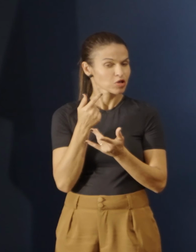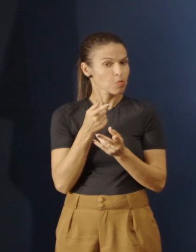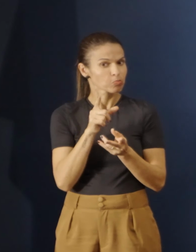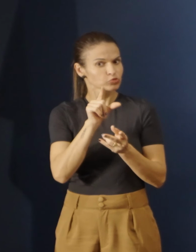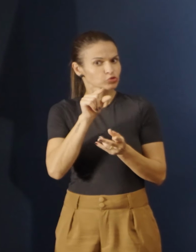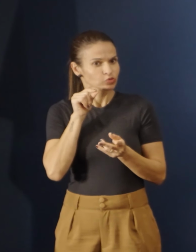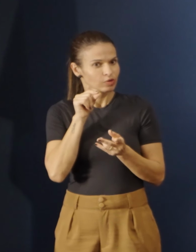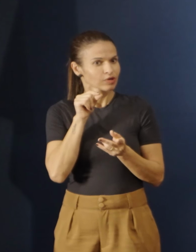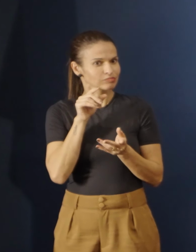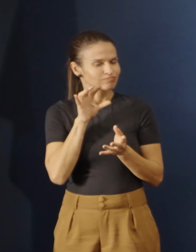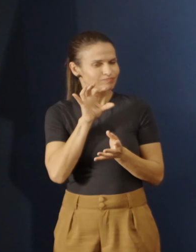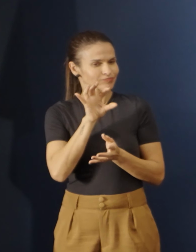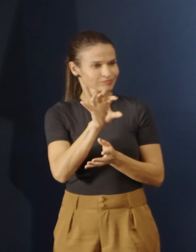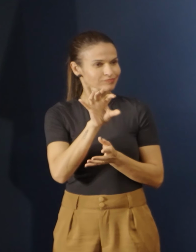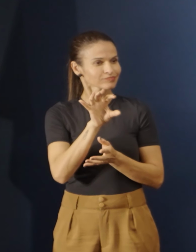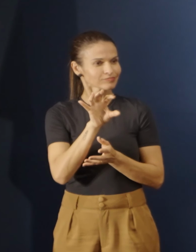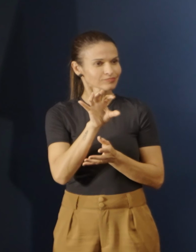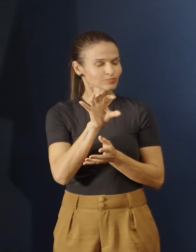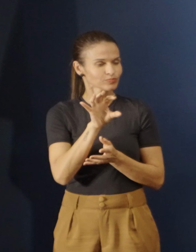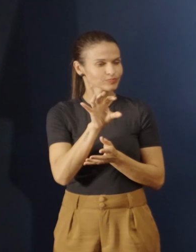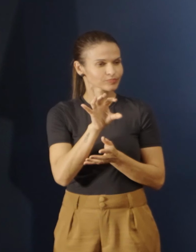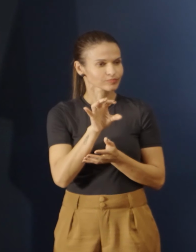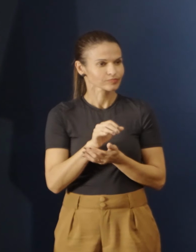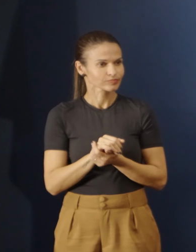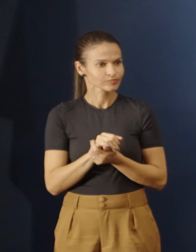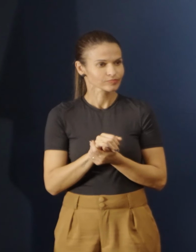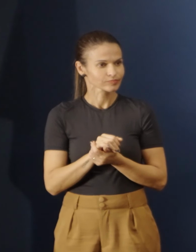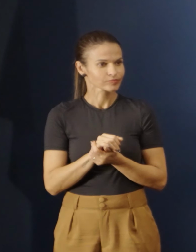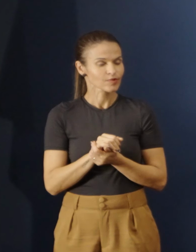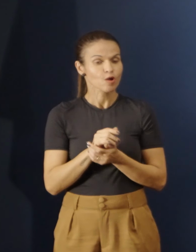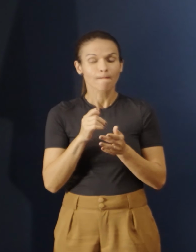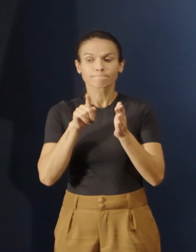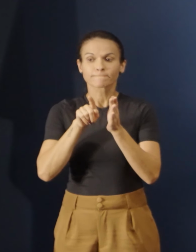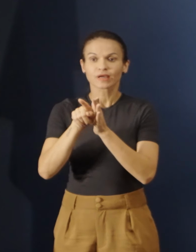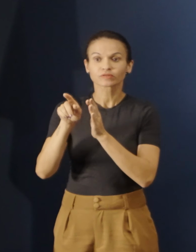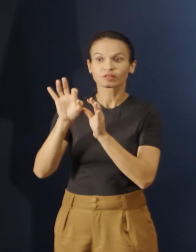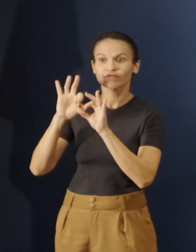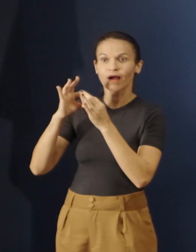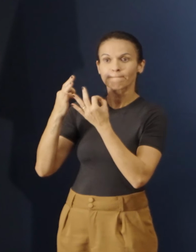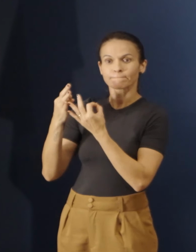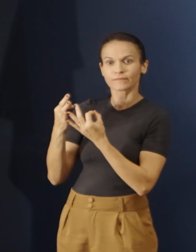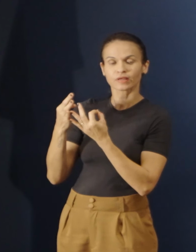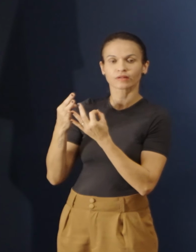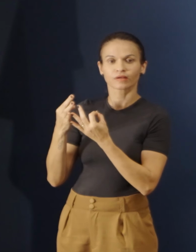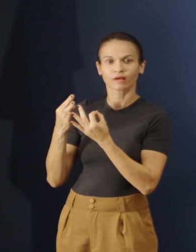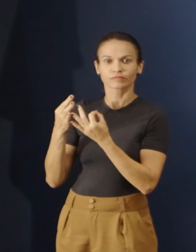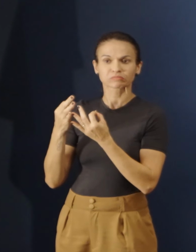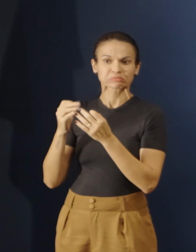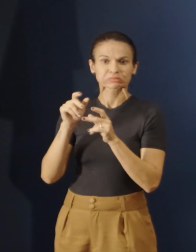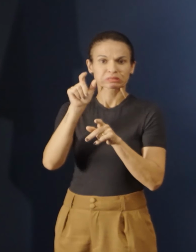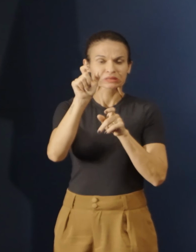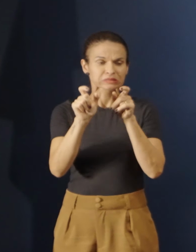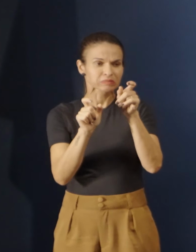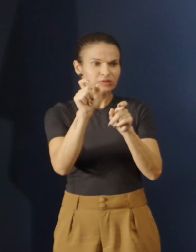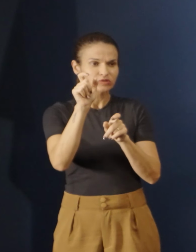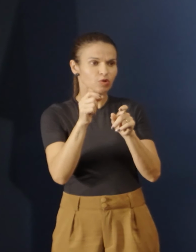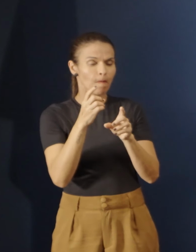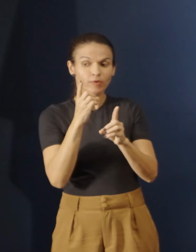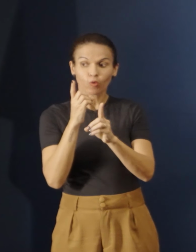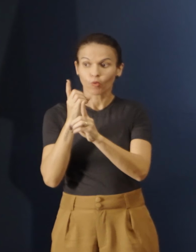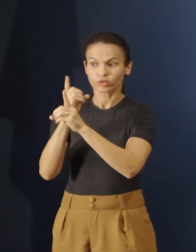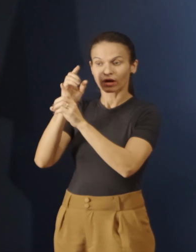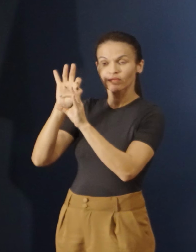prefiro umas situações como essas, sabe? Chamar, perguntar alguém, ainda que esteja em domínio público, se eu localizar um